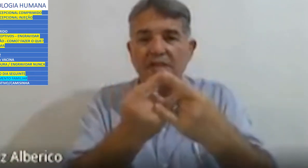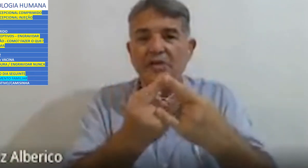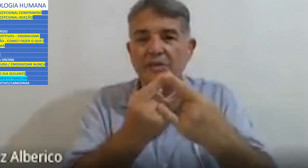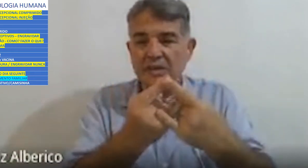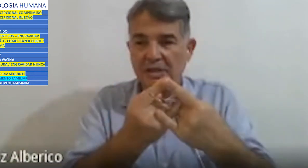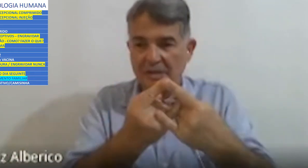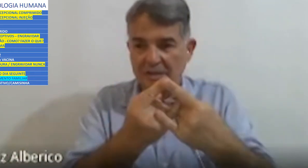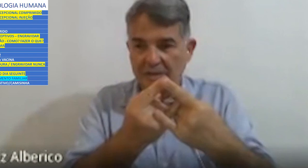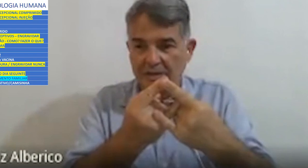ser o camisinha.